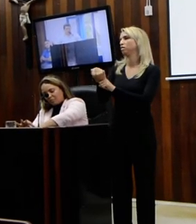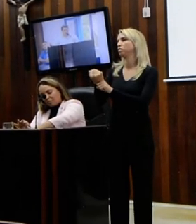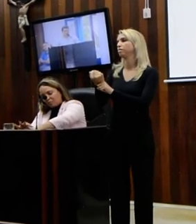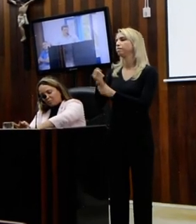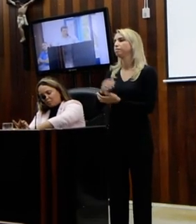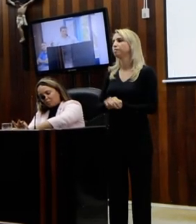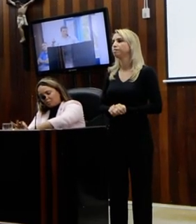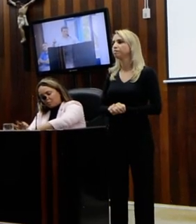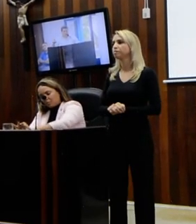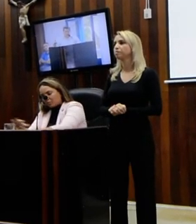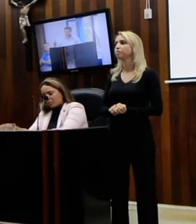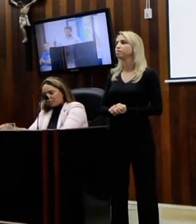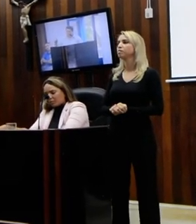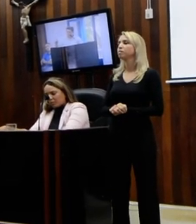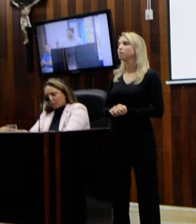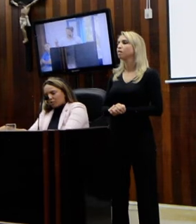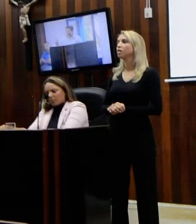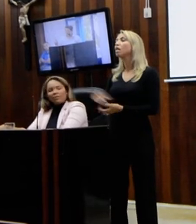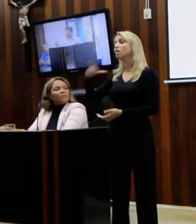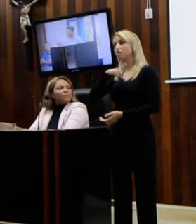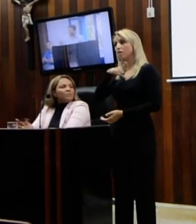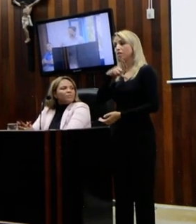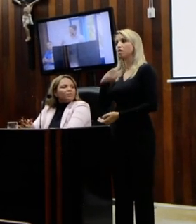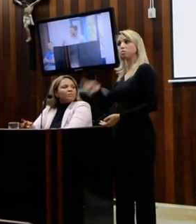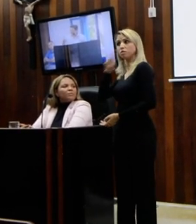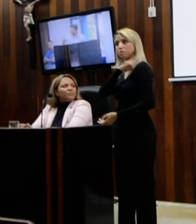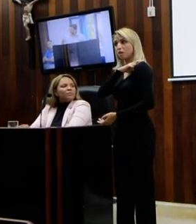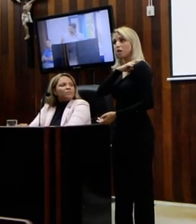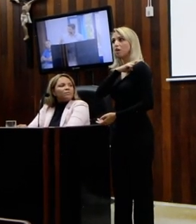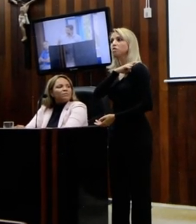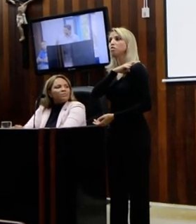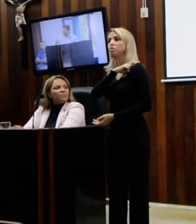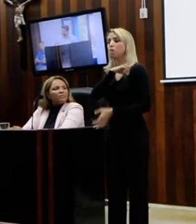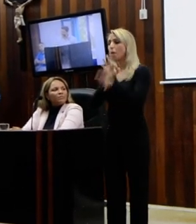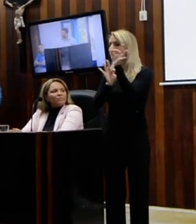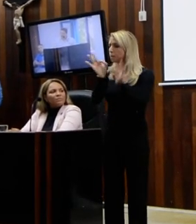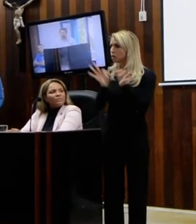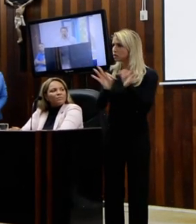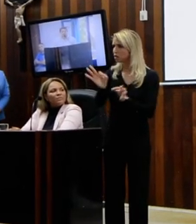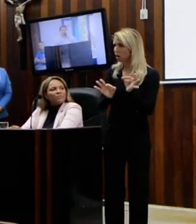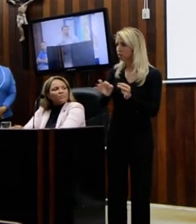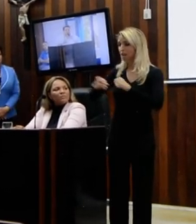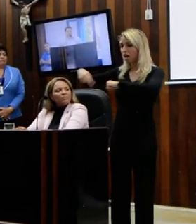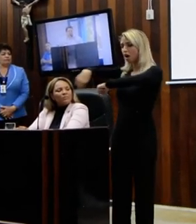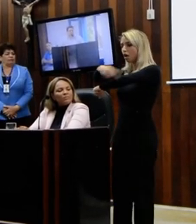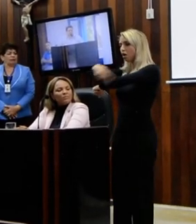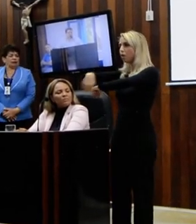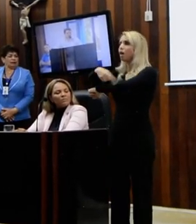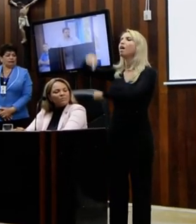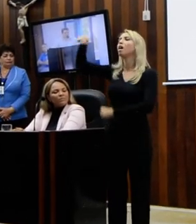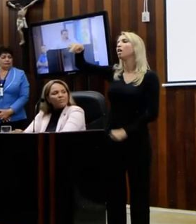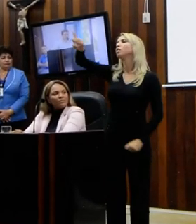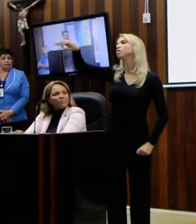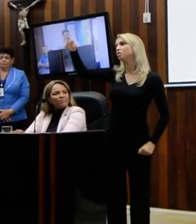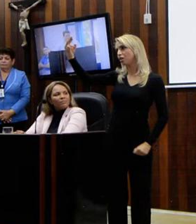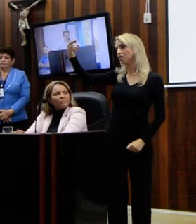Foi responsável pelo projeto de duplicação da RJ-140, que ceifou a sua vida.